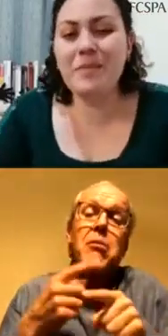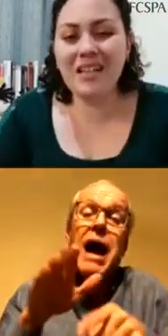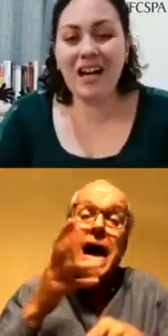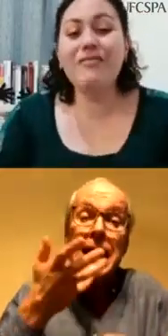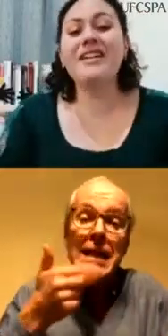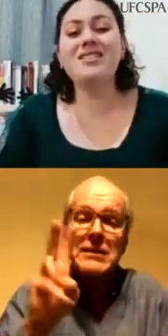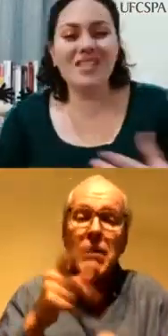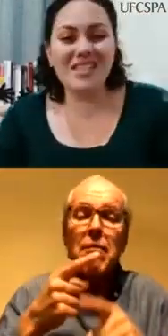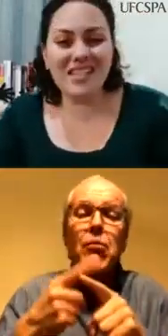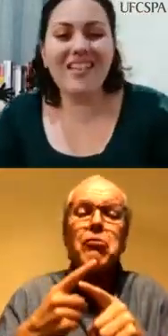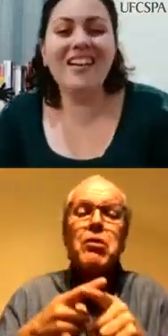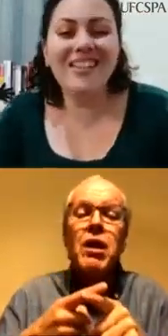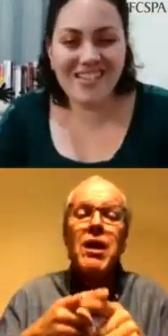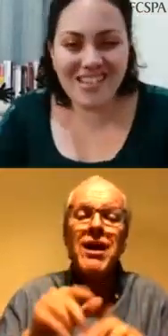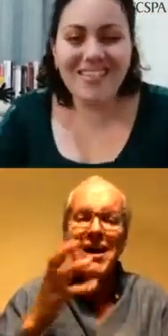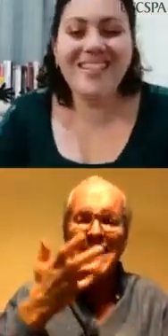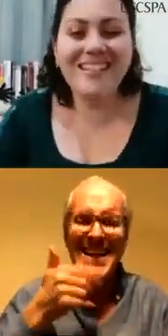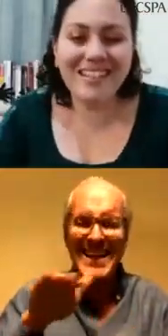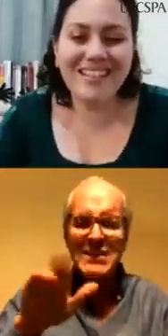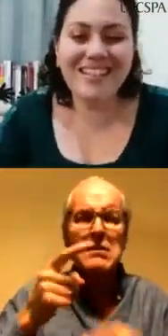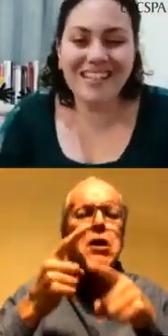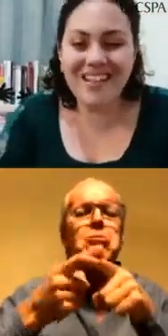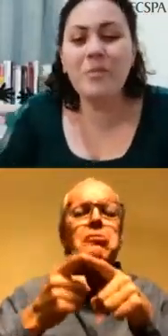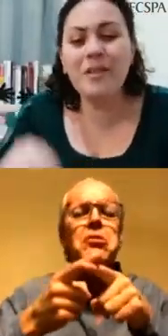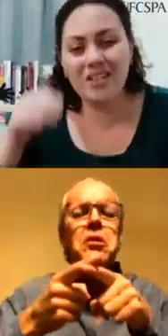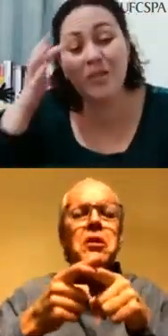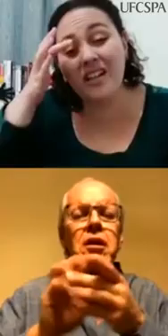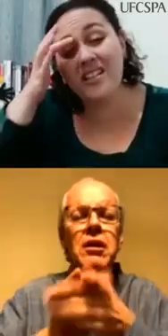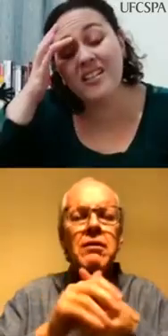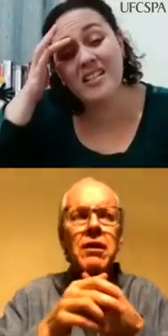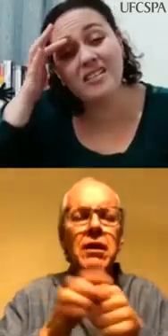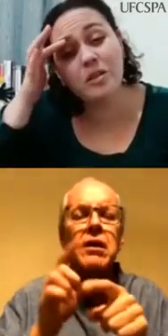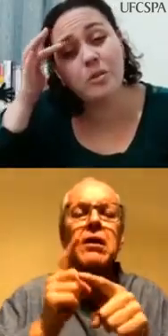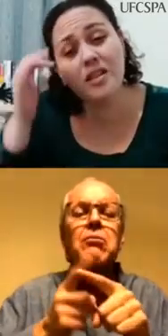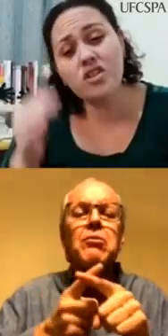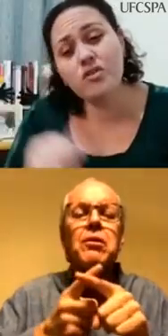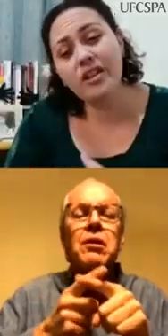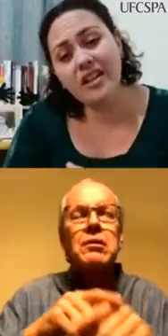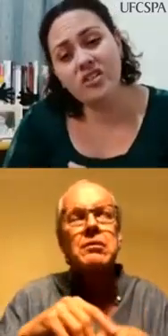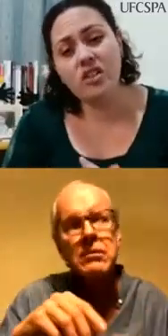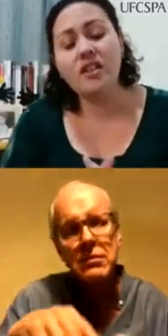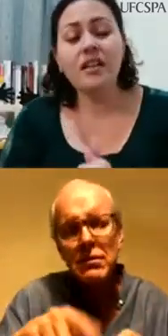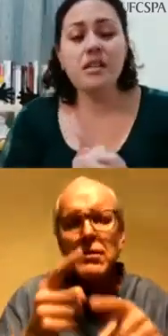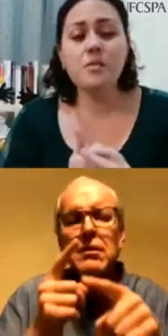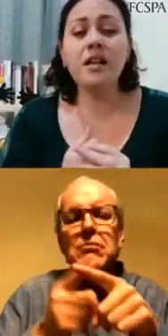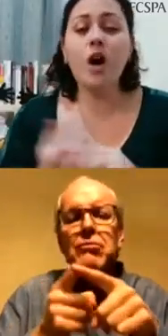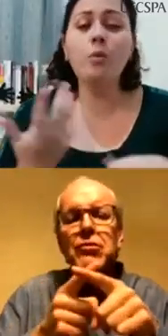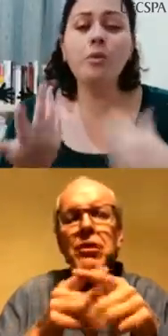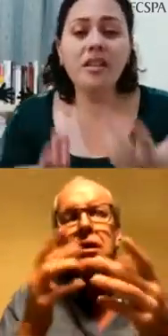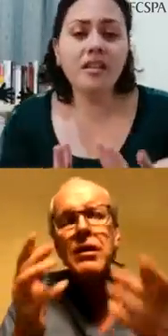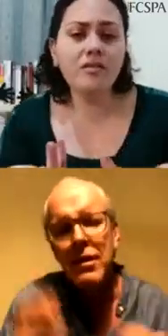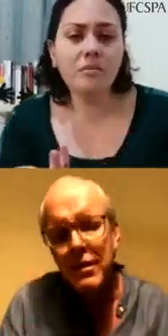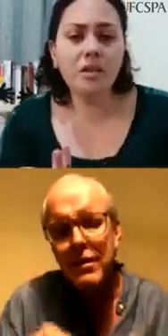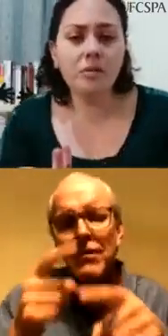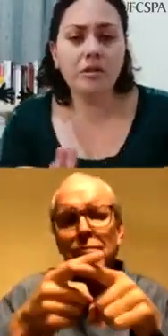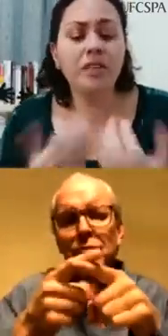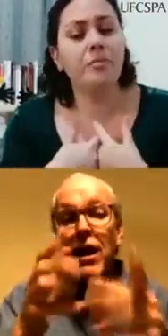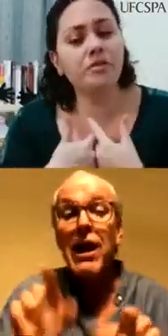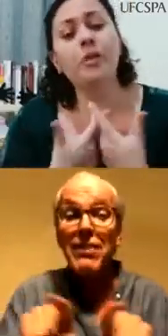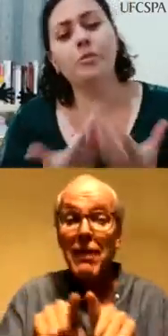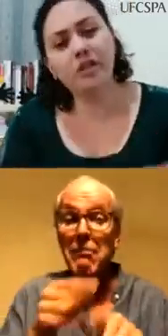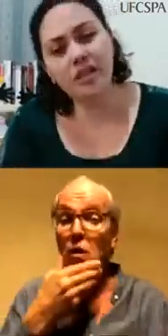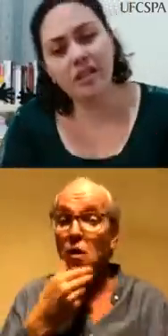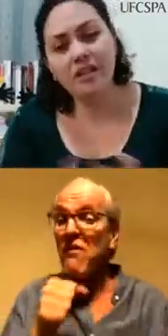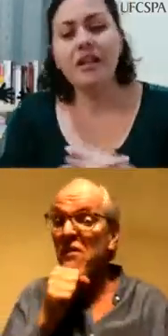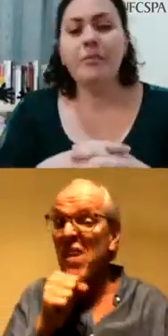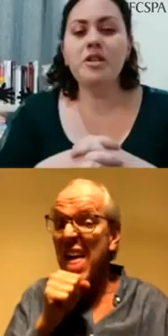Precisa explicar várias vezes até a criança entender, né? Realmente, porque a criança ela tem um processo diferente. Explicar o porquê que lava a mão, ela vai